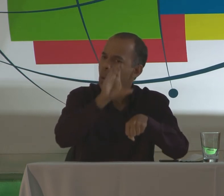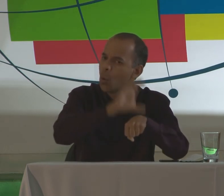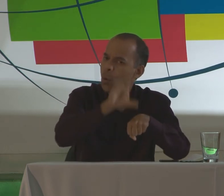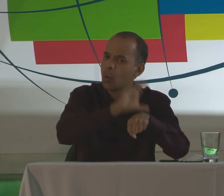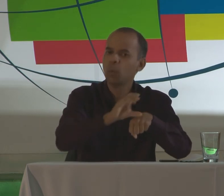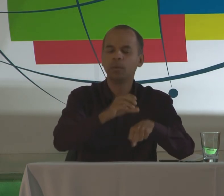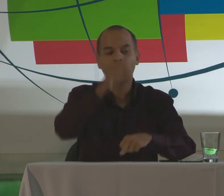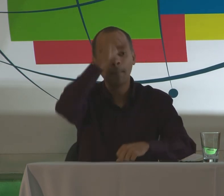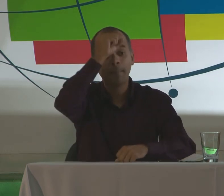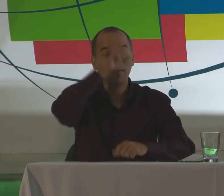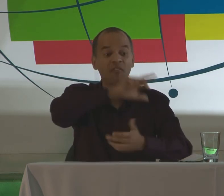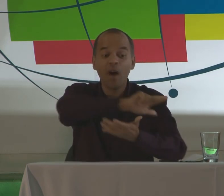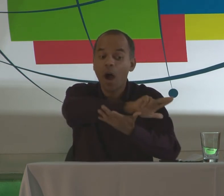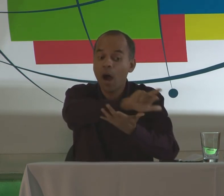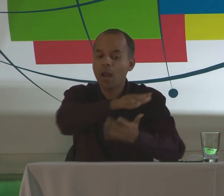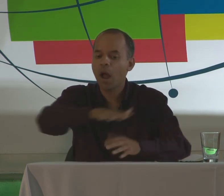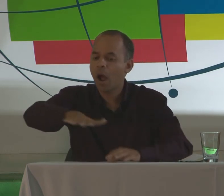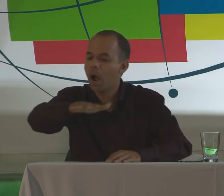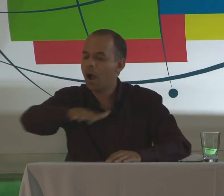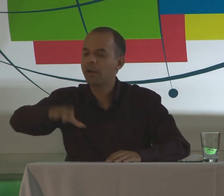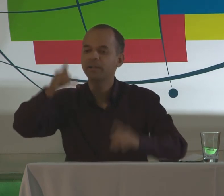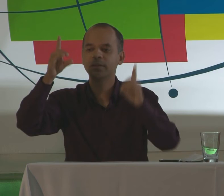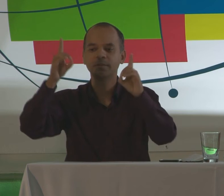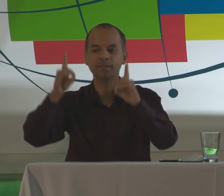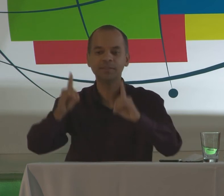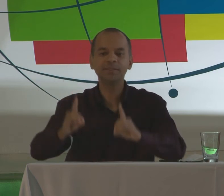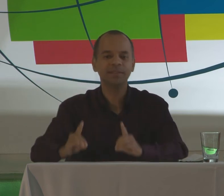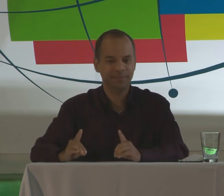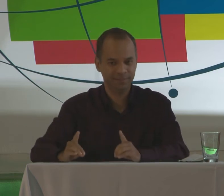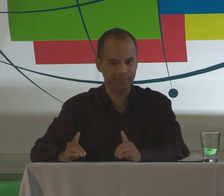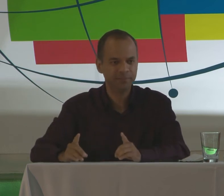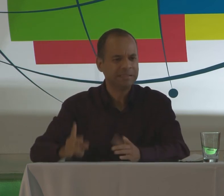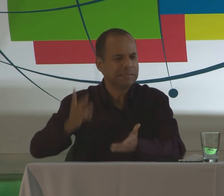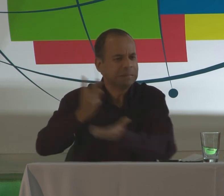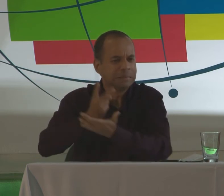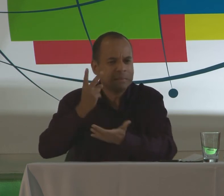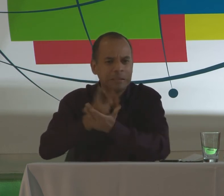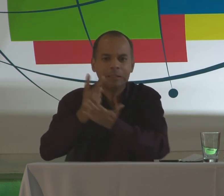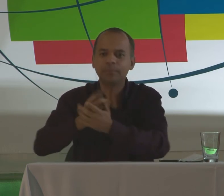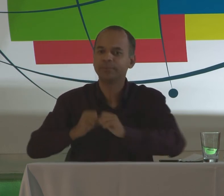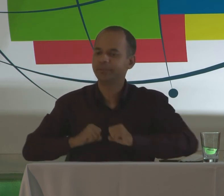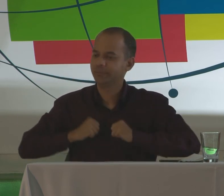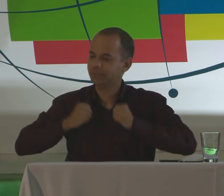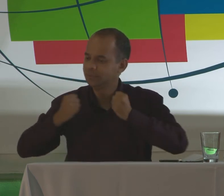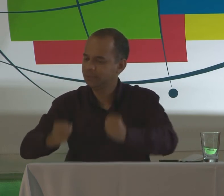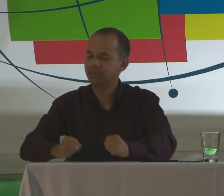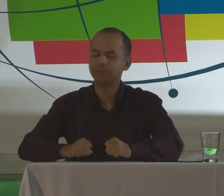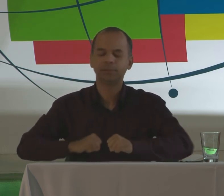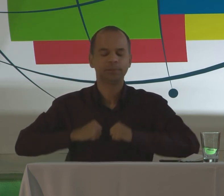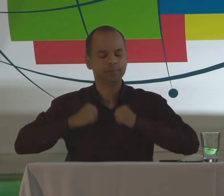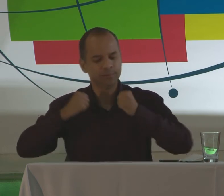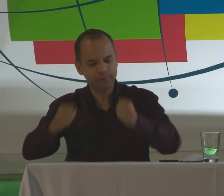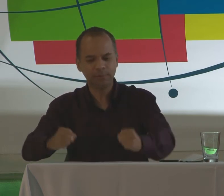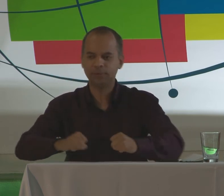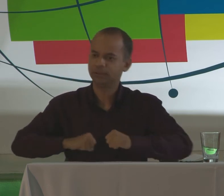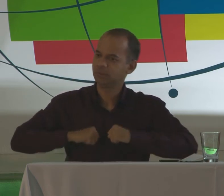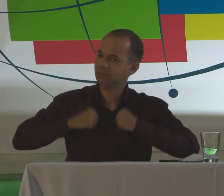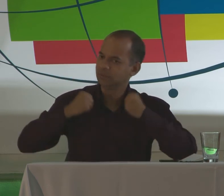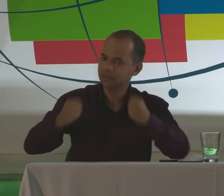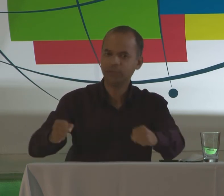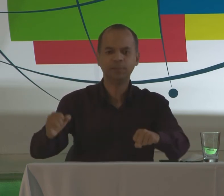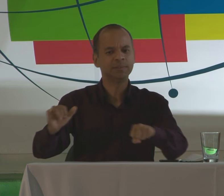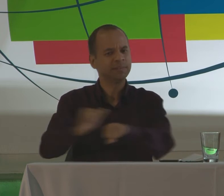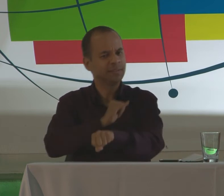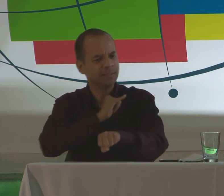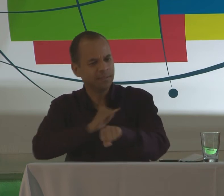de proximidade, buscar outro tipo de formação em diversas áreas diferentes de deficiência. Isso é um esforço contínuo, é